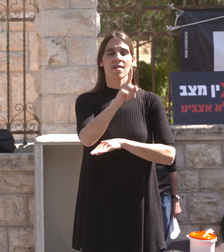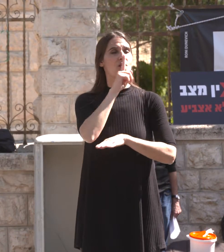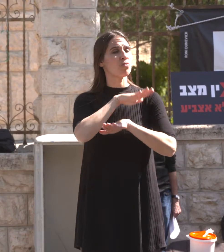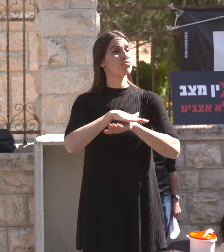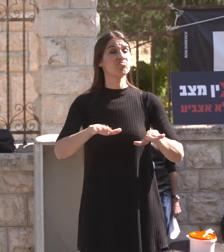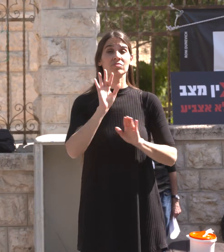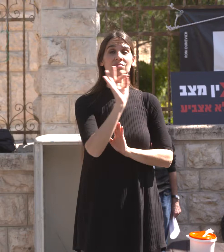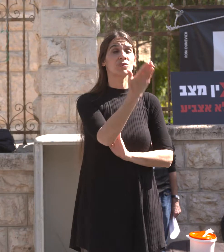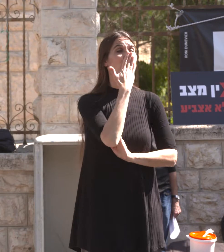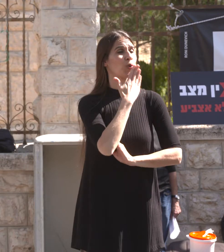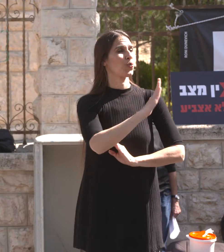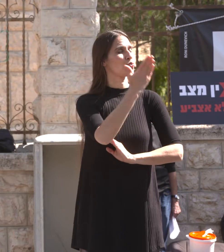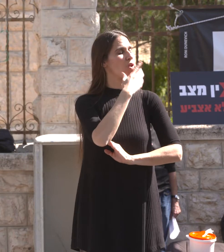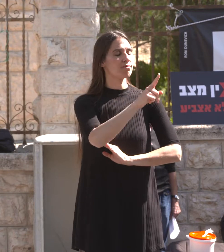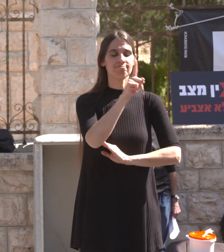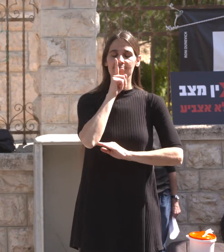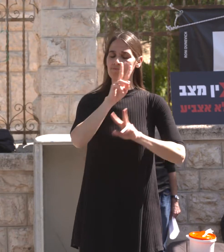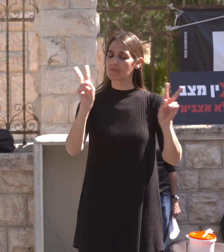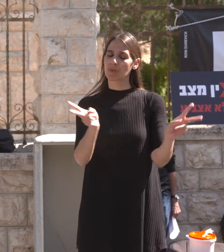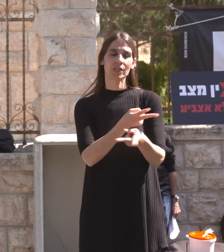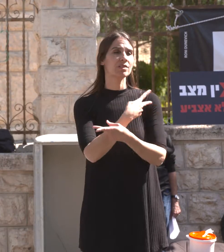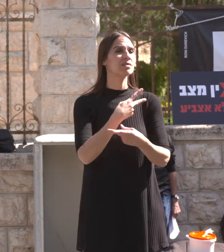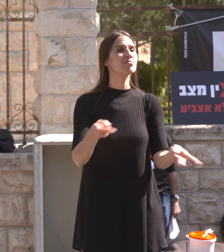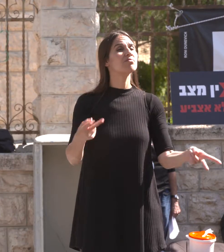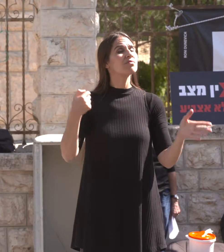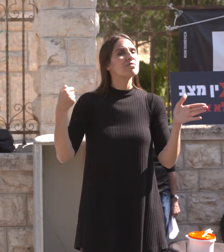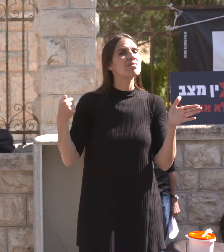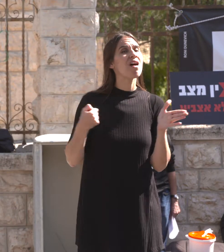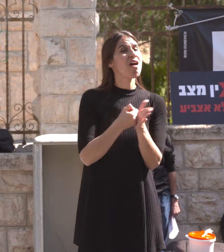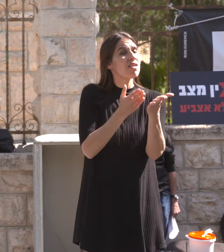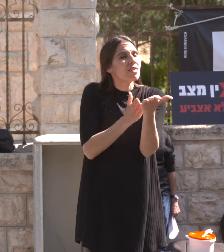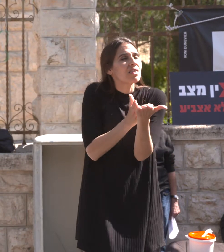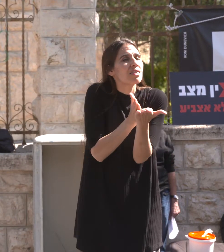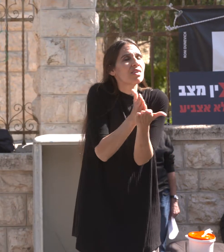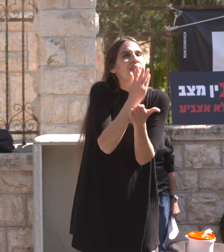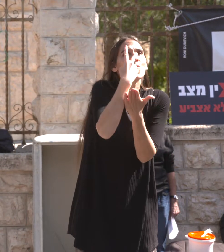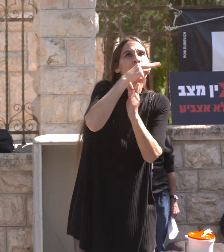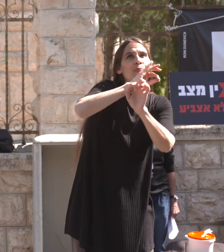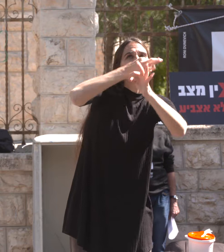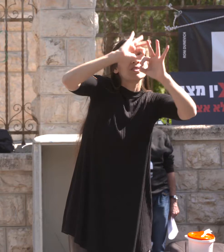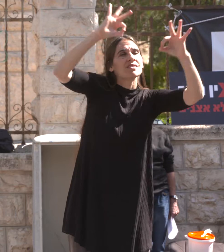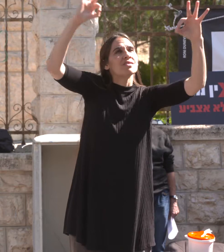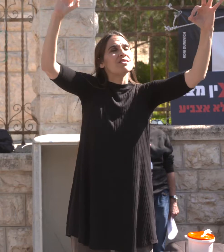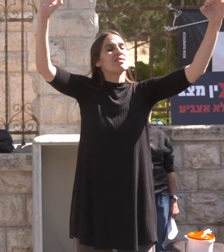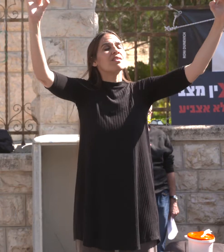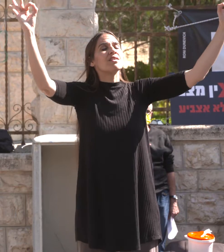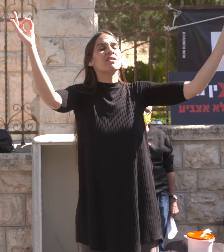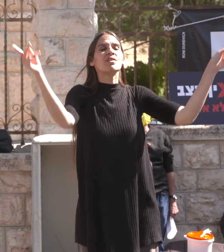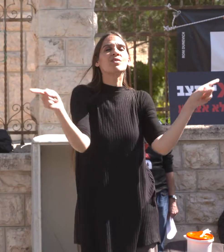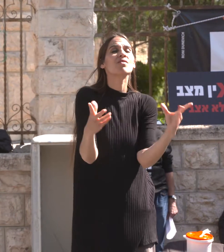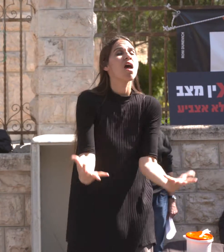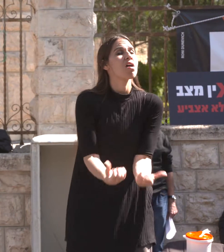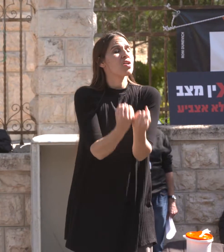ולמען ירושלים לא אשקוט, עד יצא כנוג הצדקה